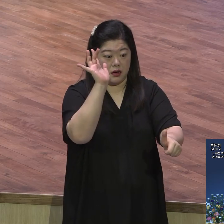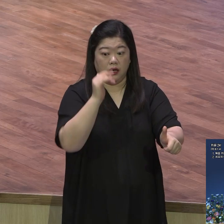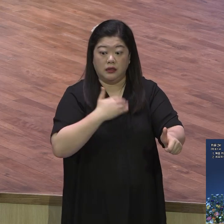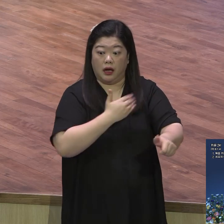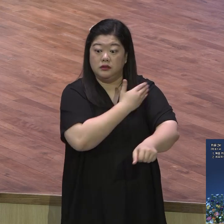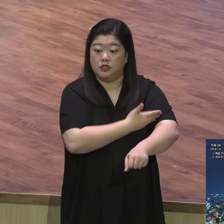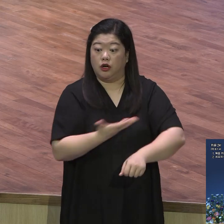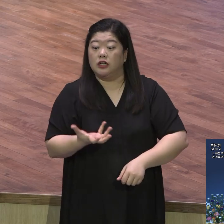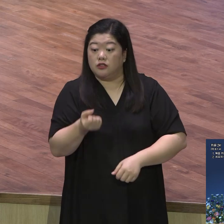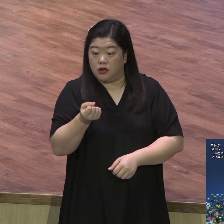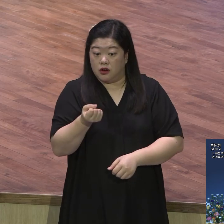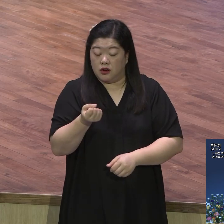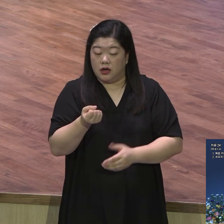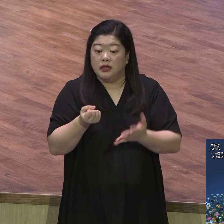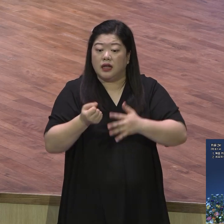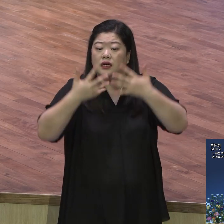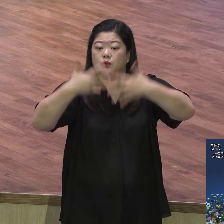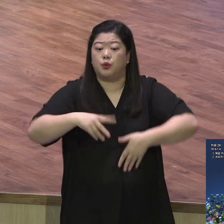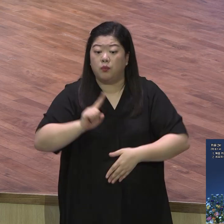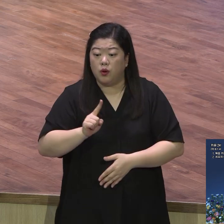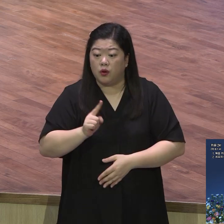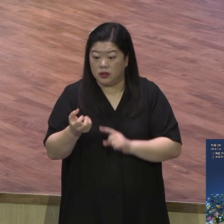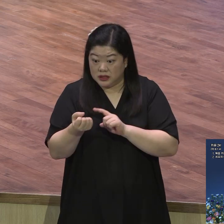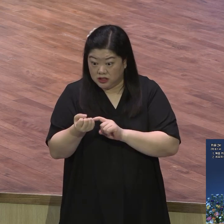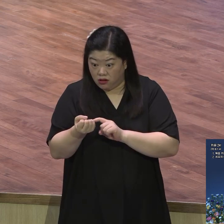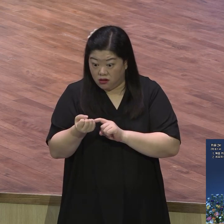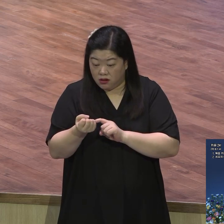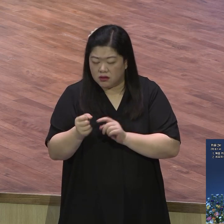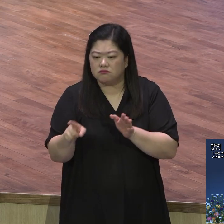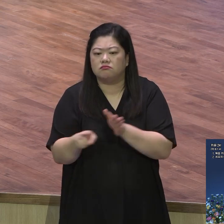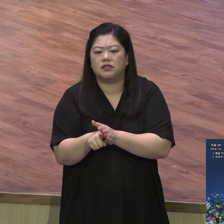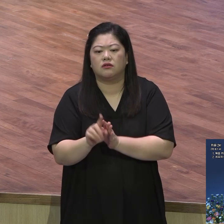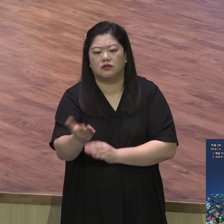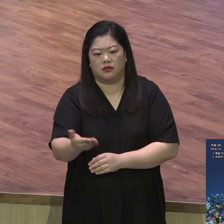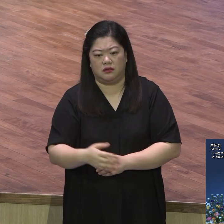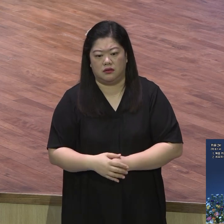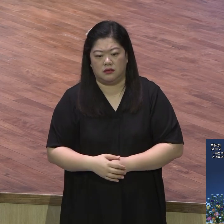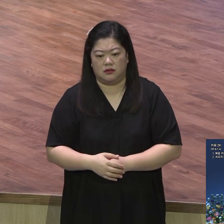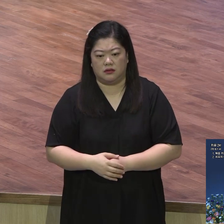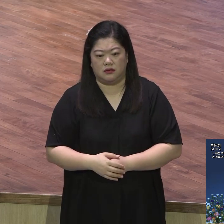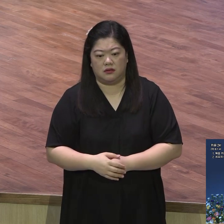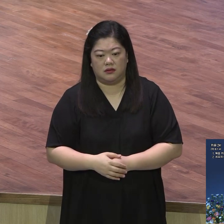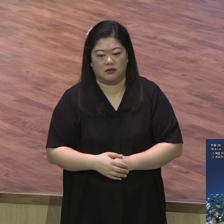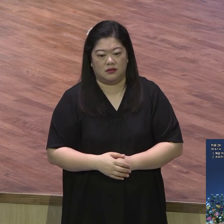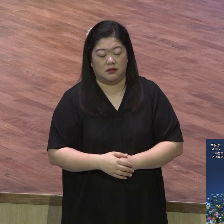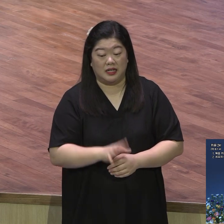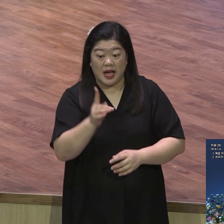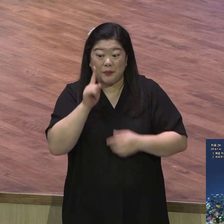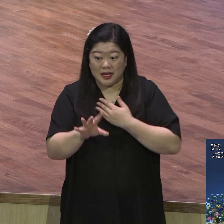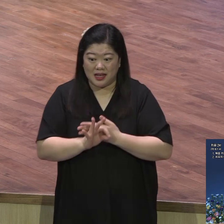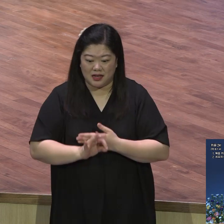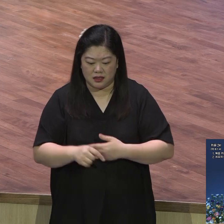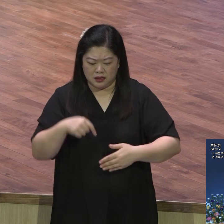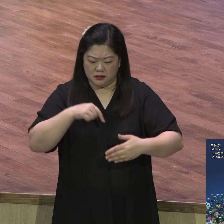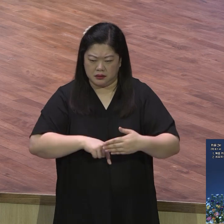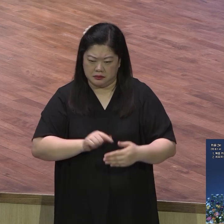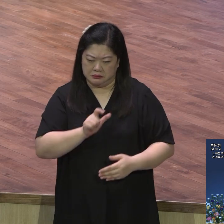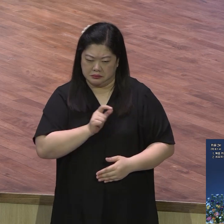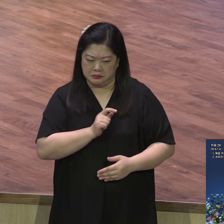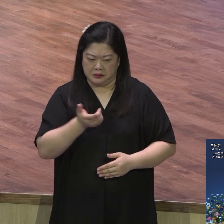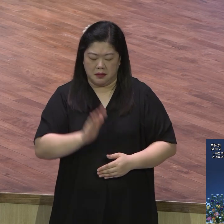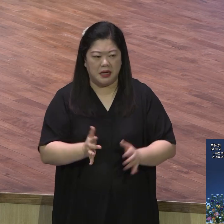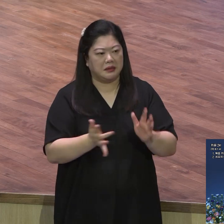조건이 뭐냐. 믿는 자에게 그랬어요. 이거 믿는 자. 이걸 귀신이 더 잘 알아요. 귀신이